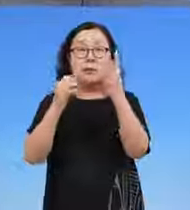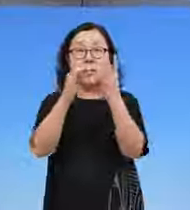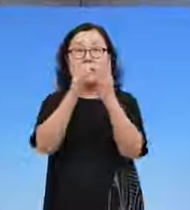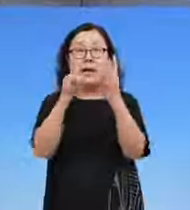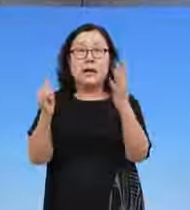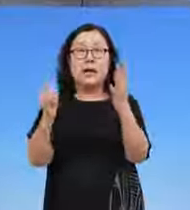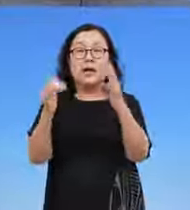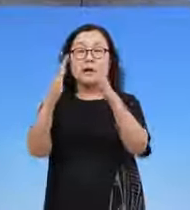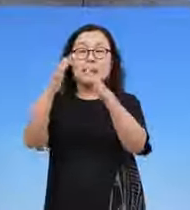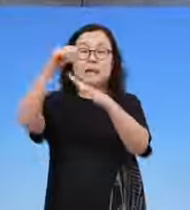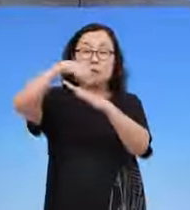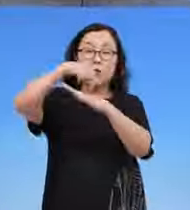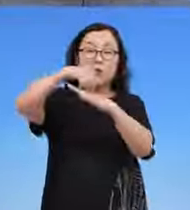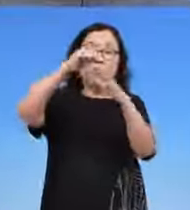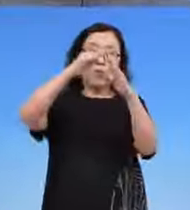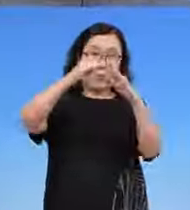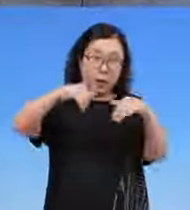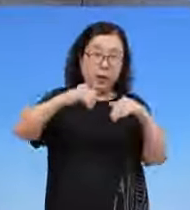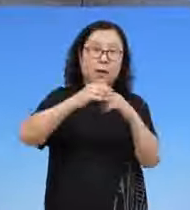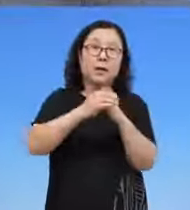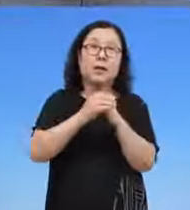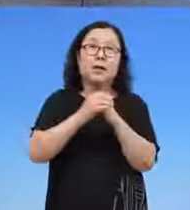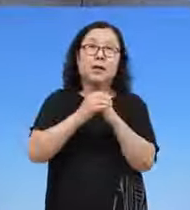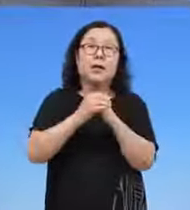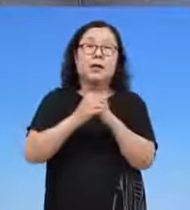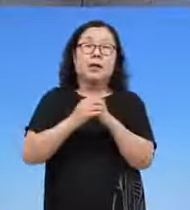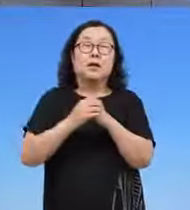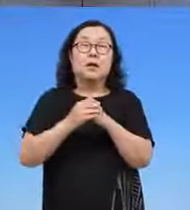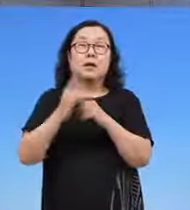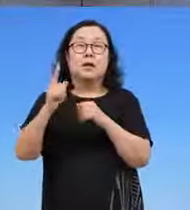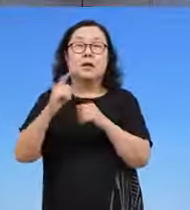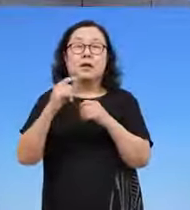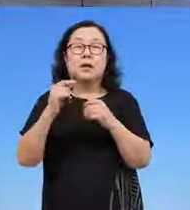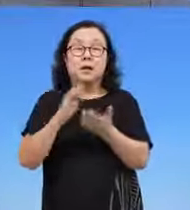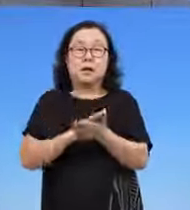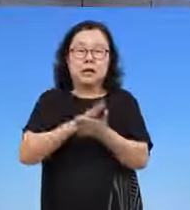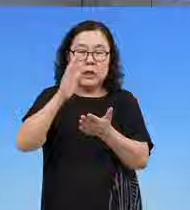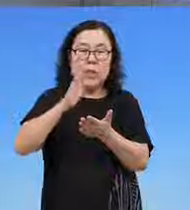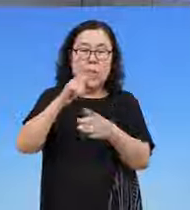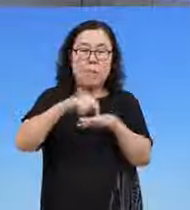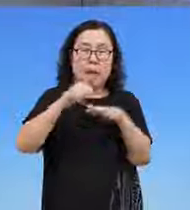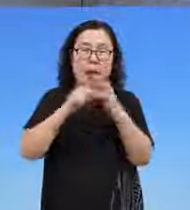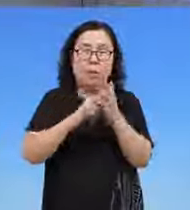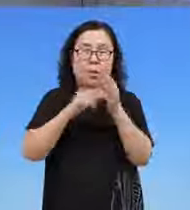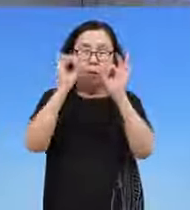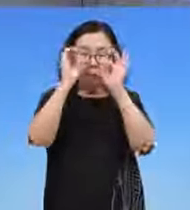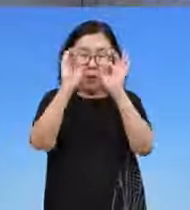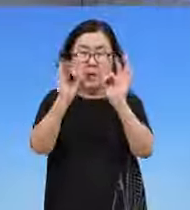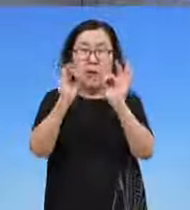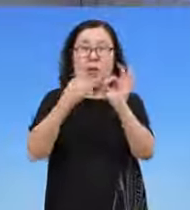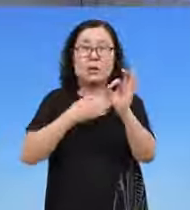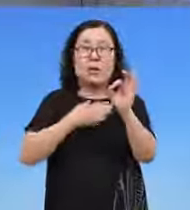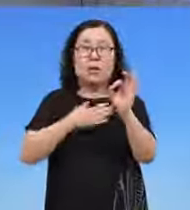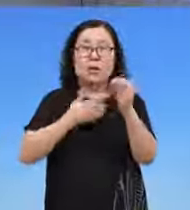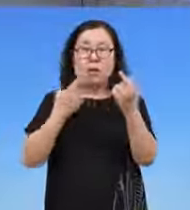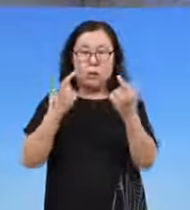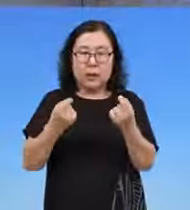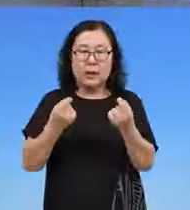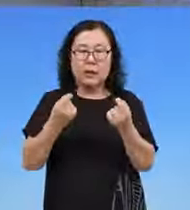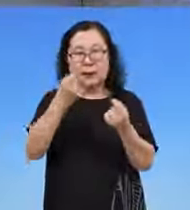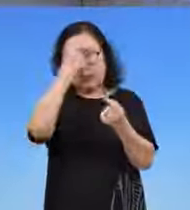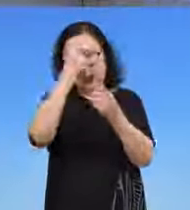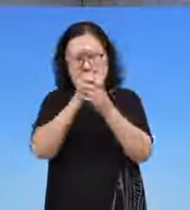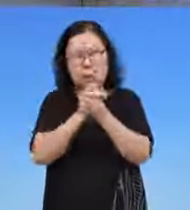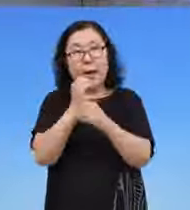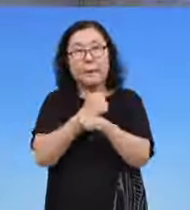가지고 이 4사람의 지붕을 뚫는 그 열정을 제가 보면서 저도 하나님께 기도하는 겁니다. 아버지, 정말 뭐